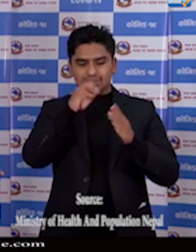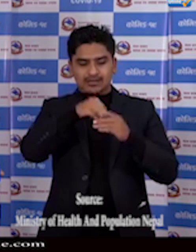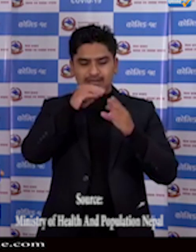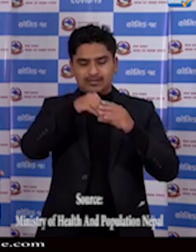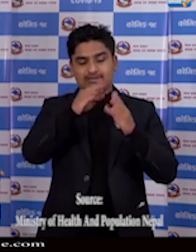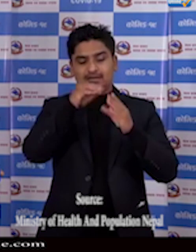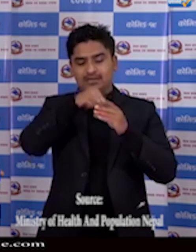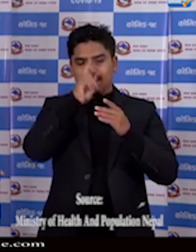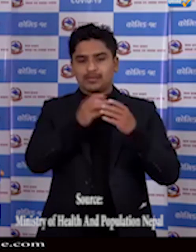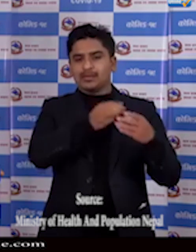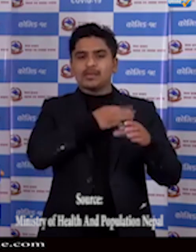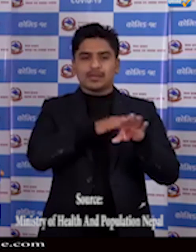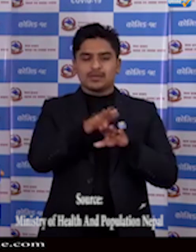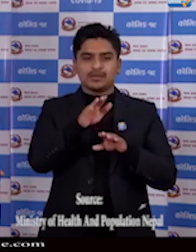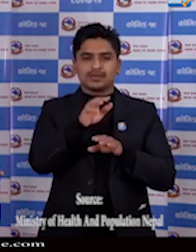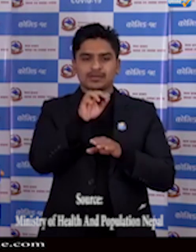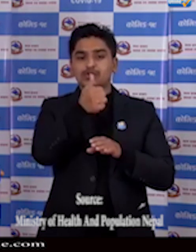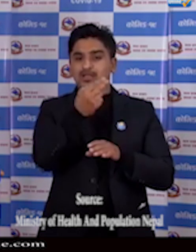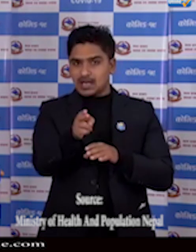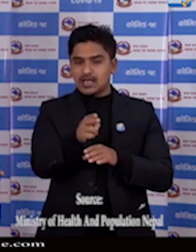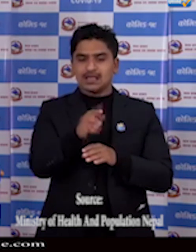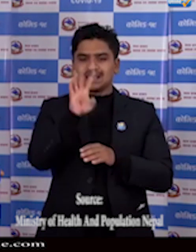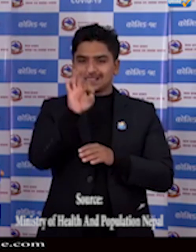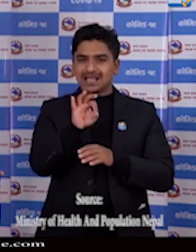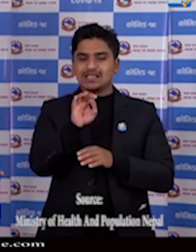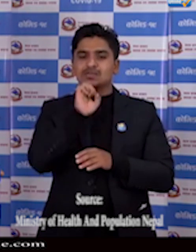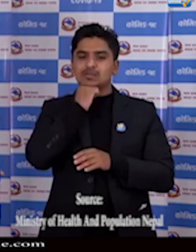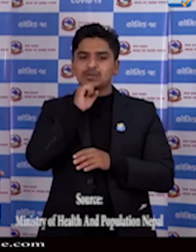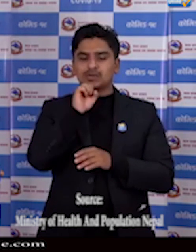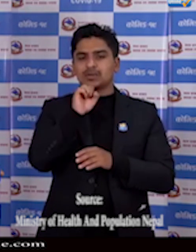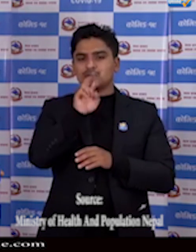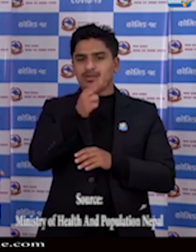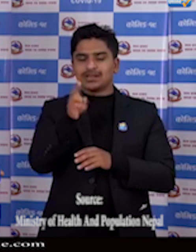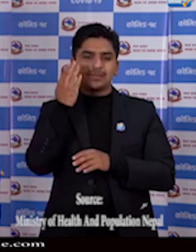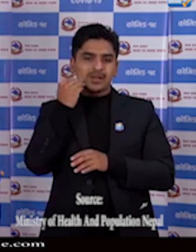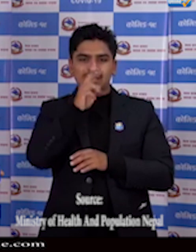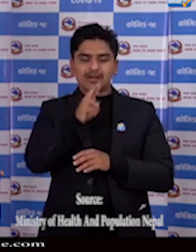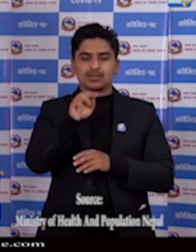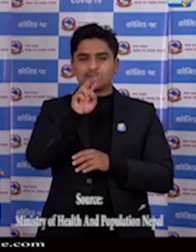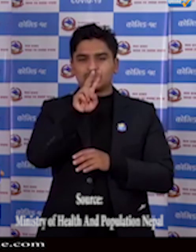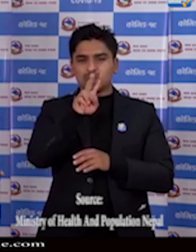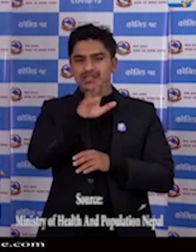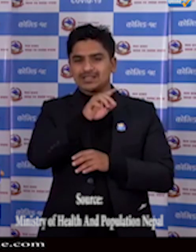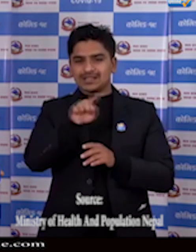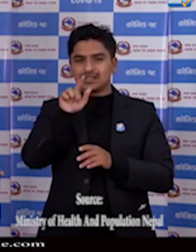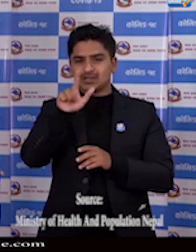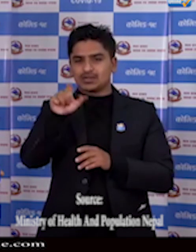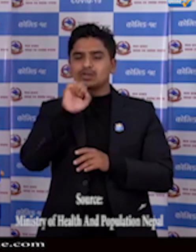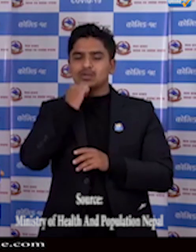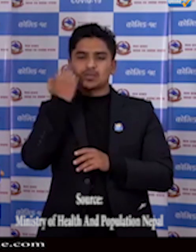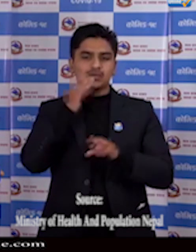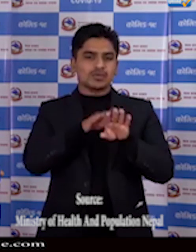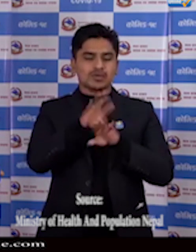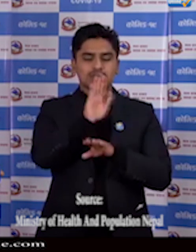हुनुहुन्छ। 3 का 6 जना 40 वर्षीय 2 जना महिला र 25 देखि 70 वर्ष उमेरका अन्य पुरुषहरू